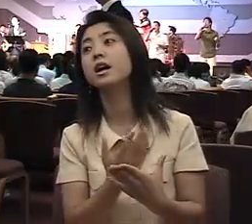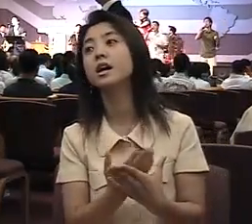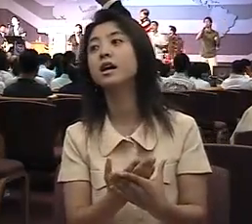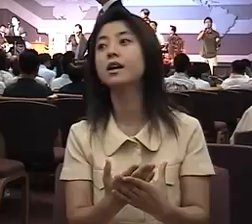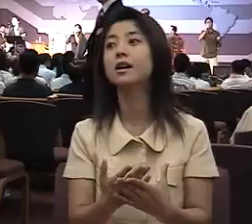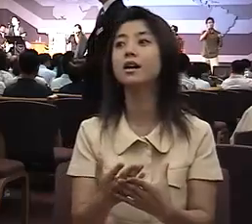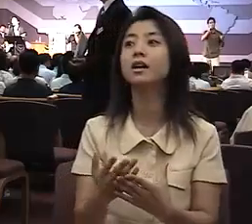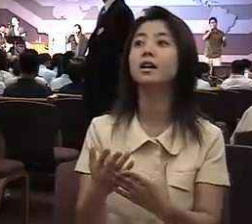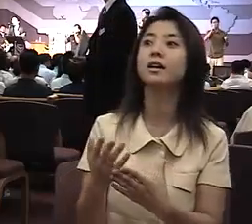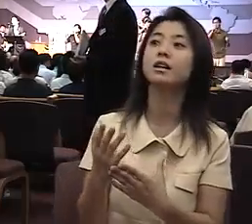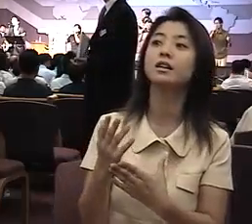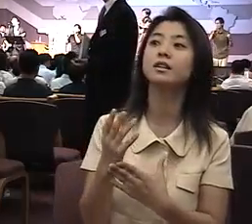주님이 아침에